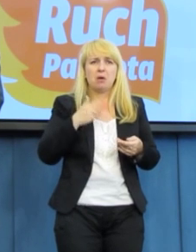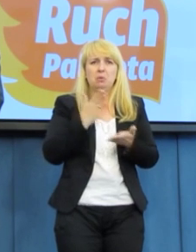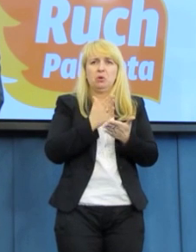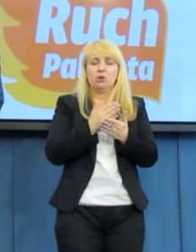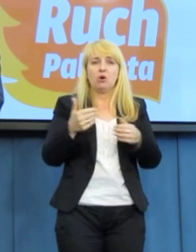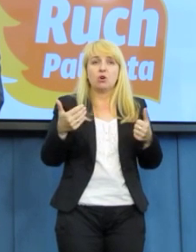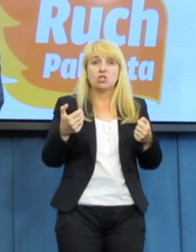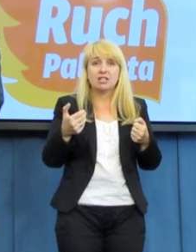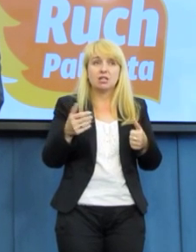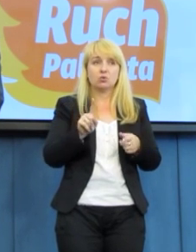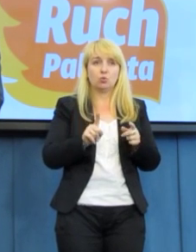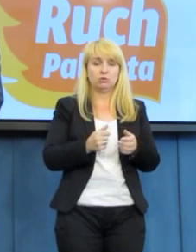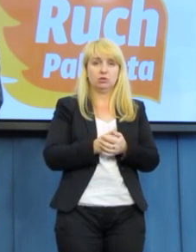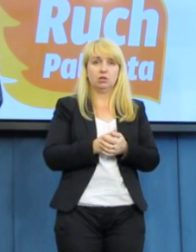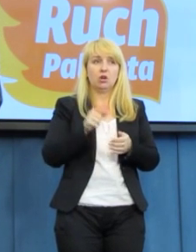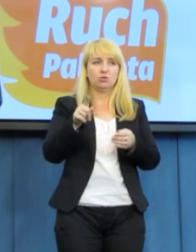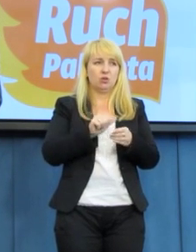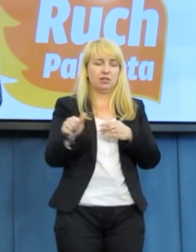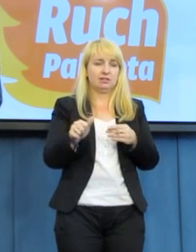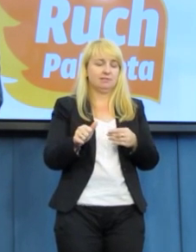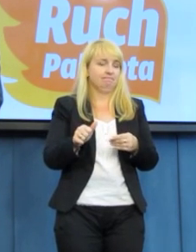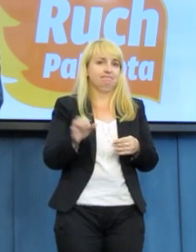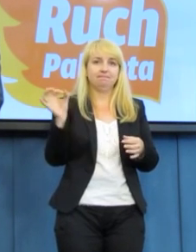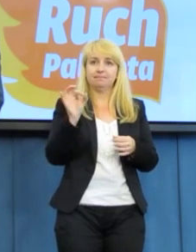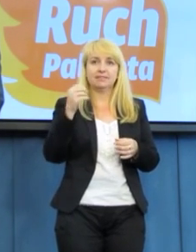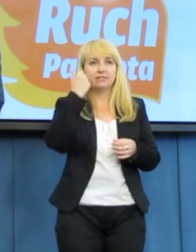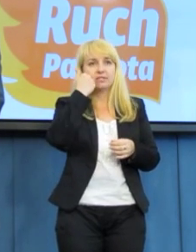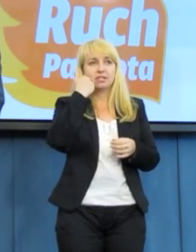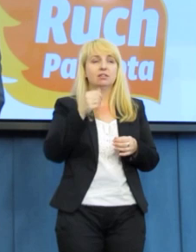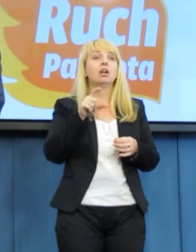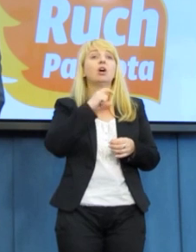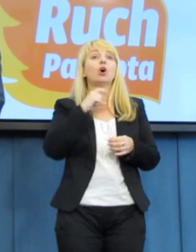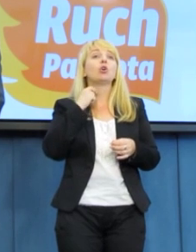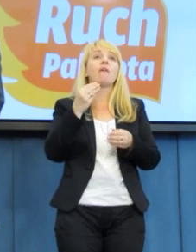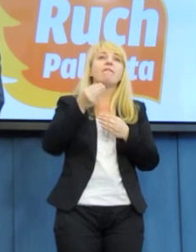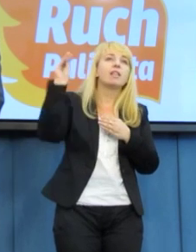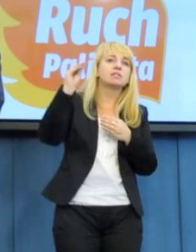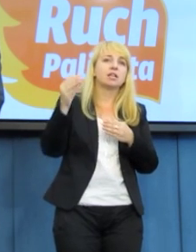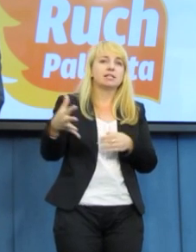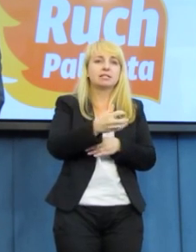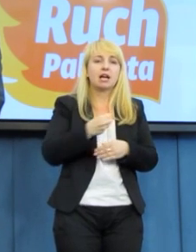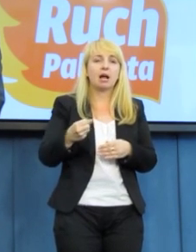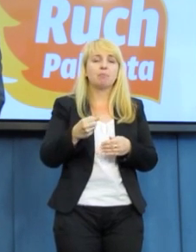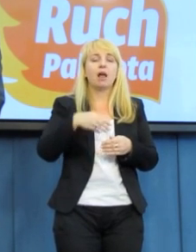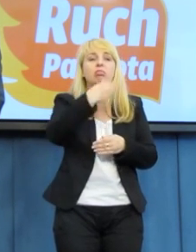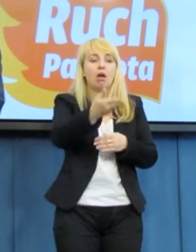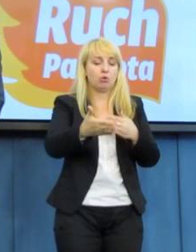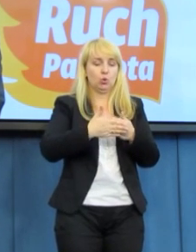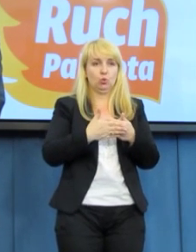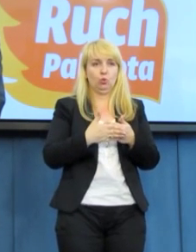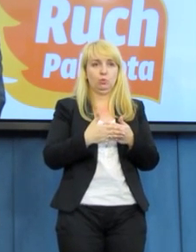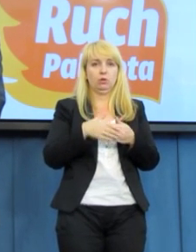600 zł, tego typu jałmużnę, czyli mniej niż często ksiądz bierze za jeden ślub. No